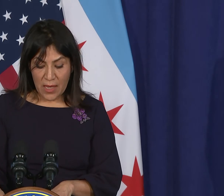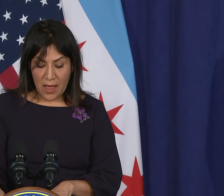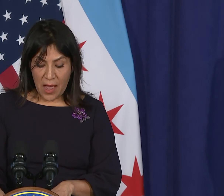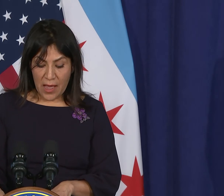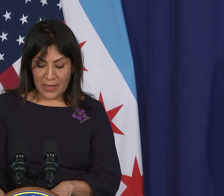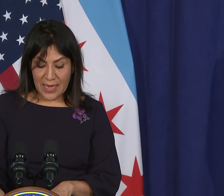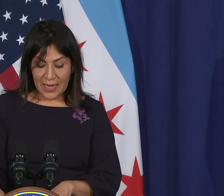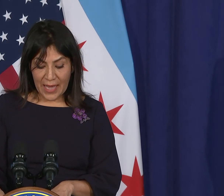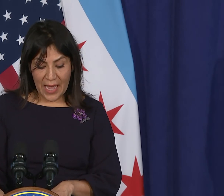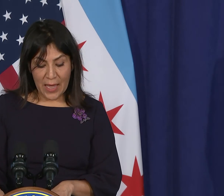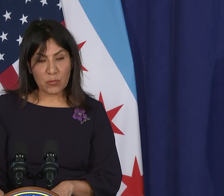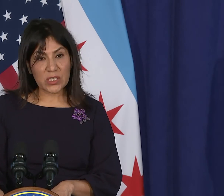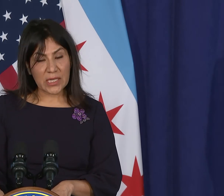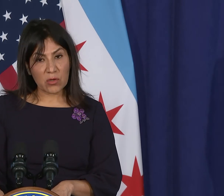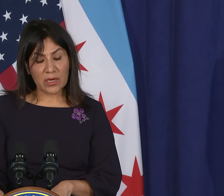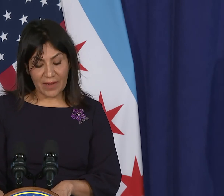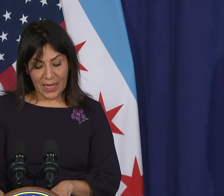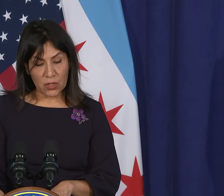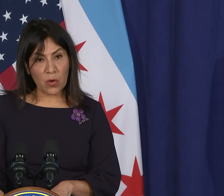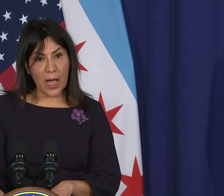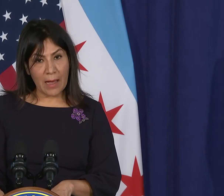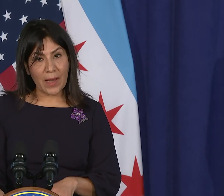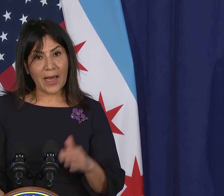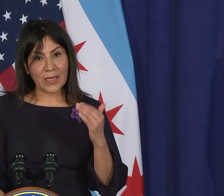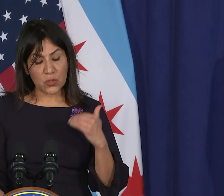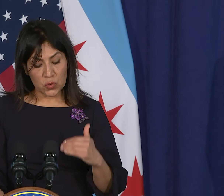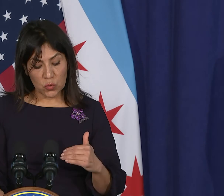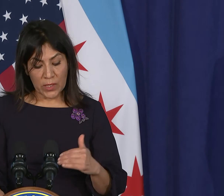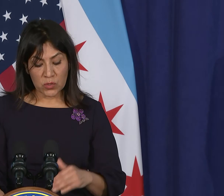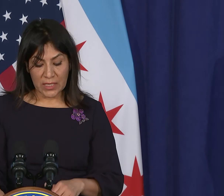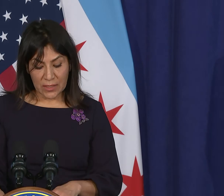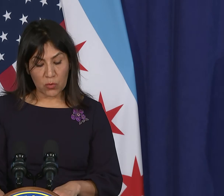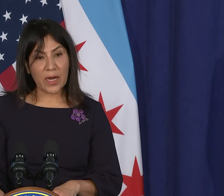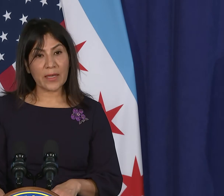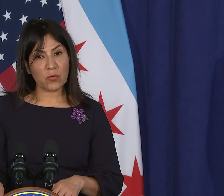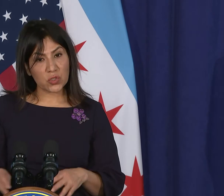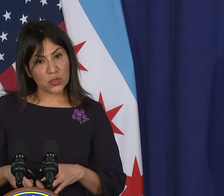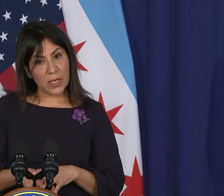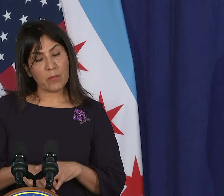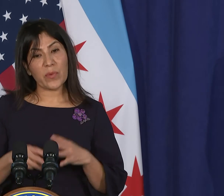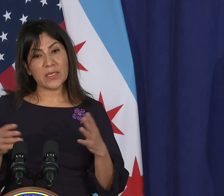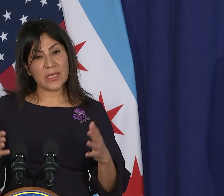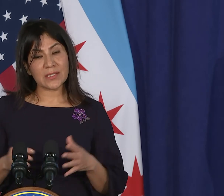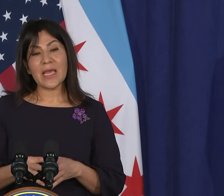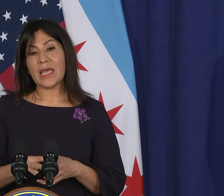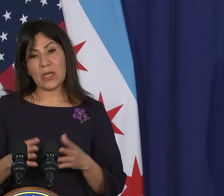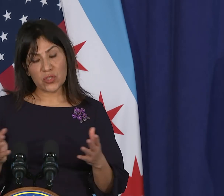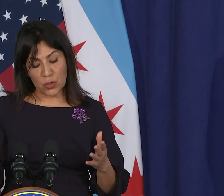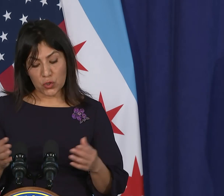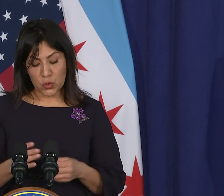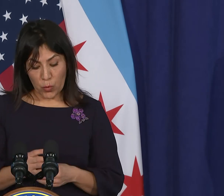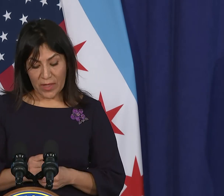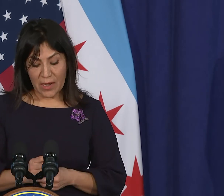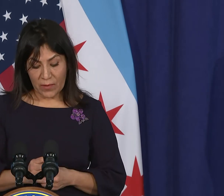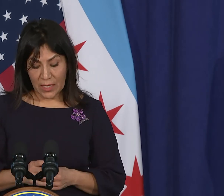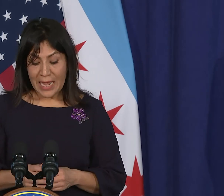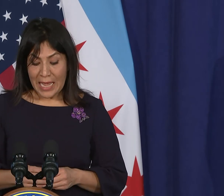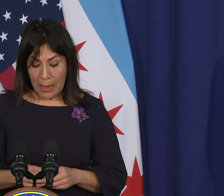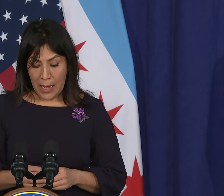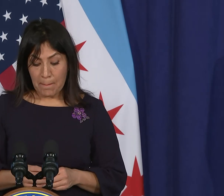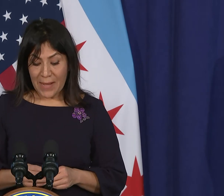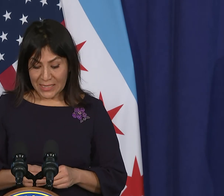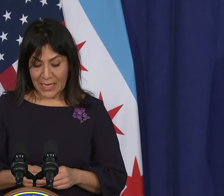empresarios, ya que hemos estado trabajando a bajar esos números y asegurar que nuestras empresas y los negocios pueden